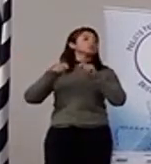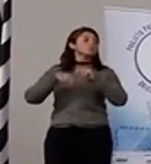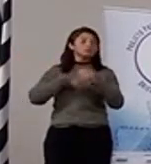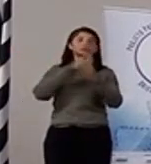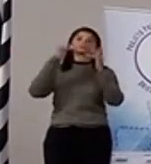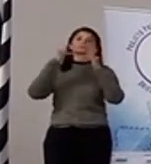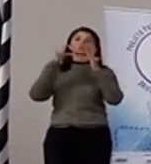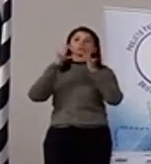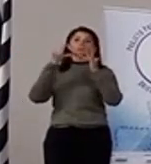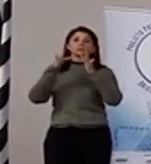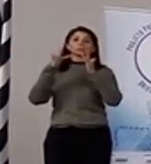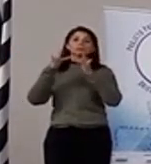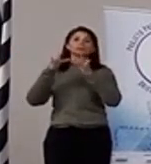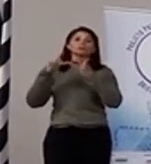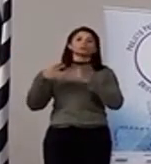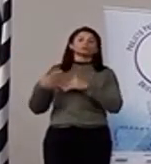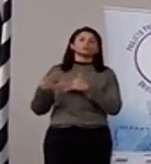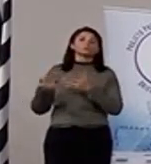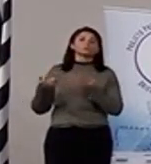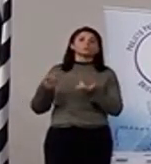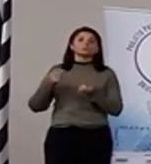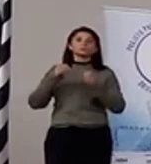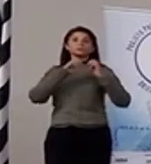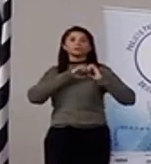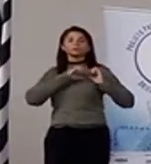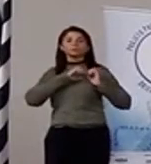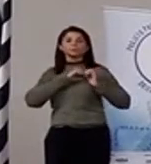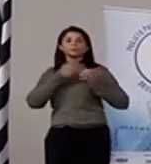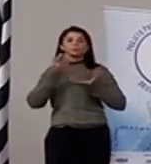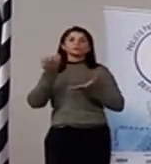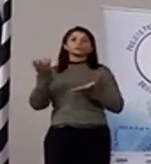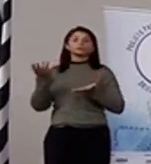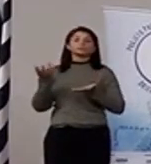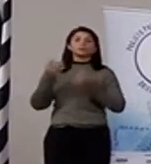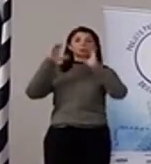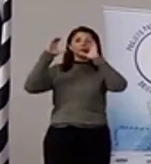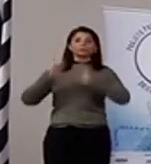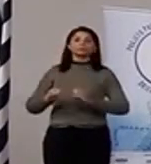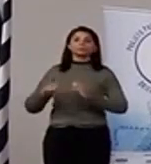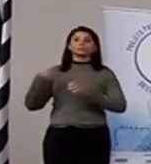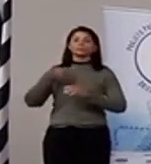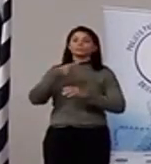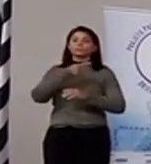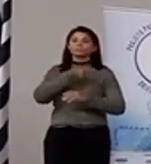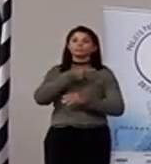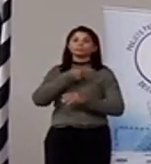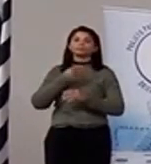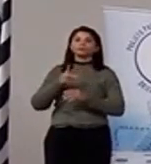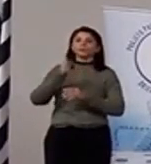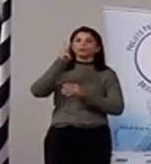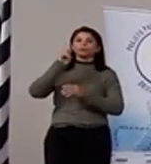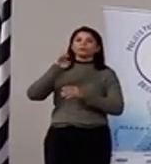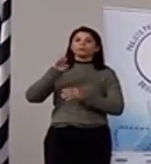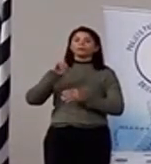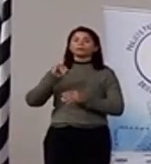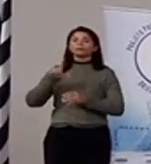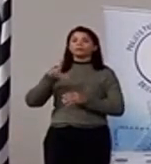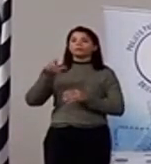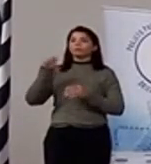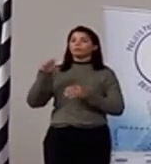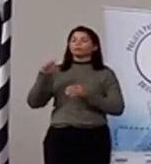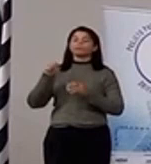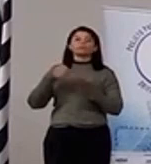na PAI, com a Silvia, que é a coordenadora da saúde, com a Keila, com a Maristela, que é a psicóloga